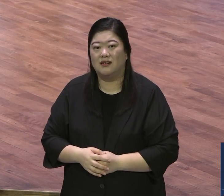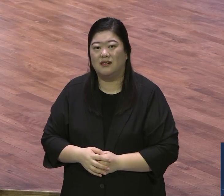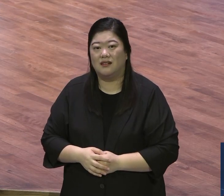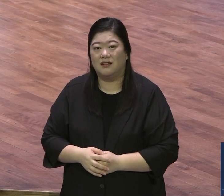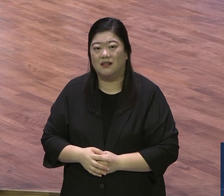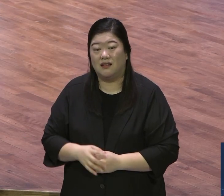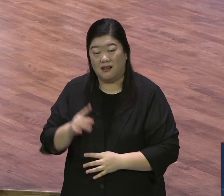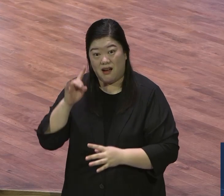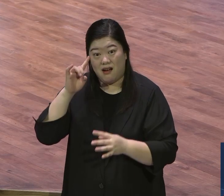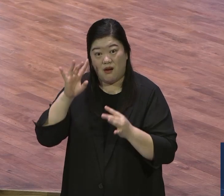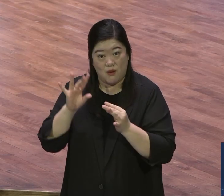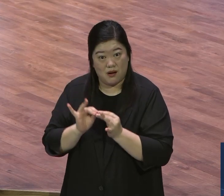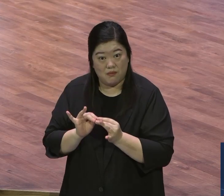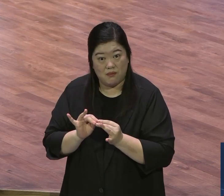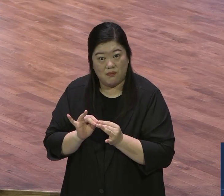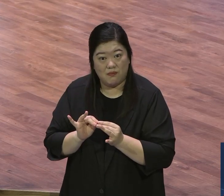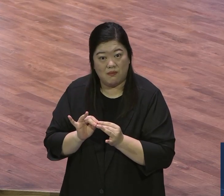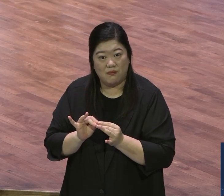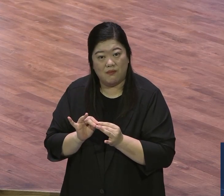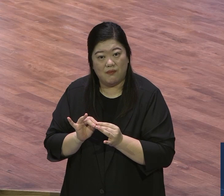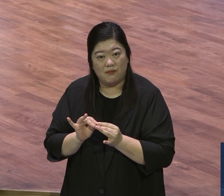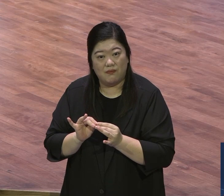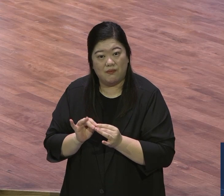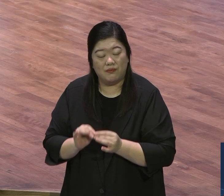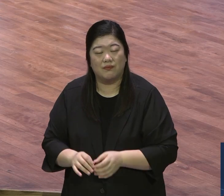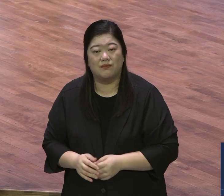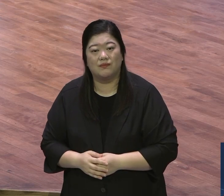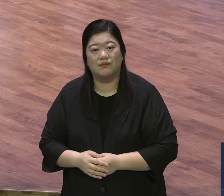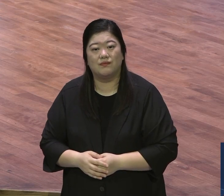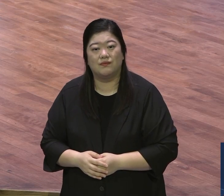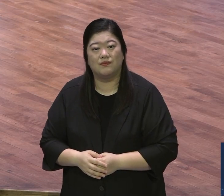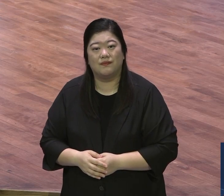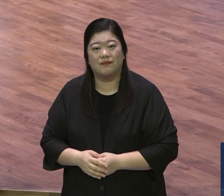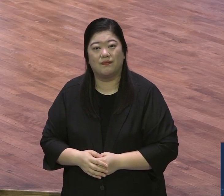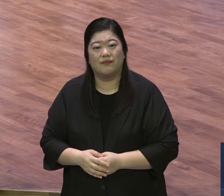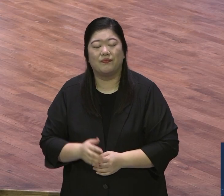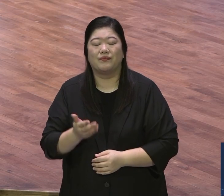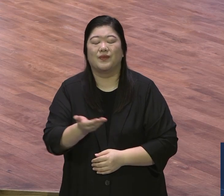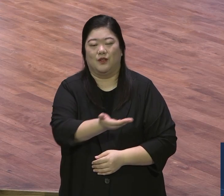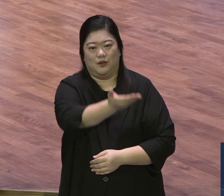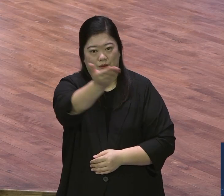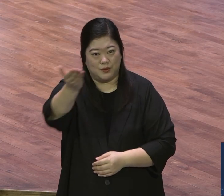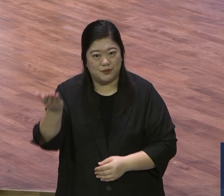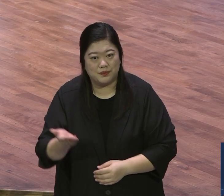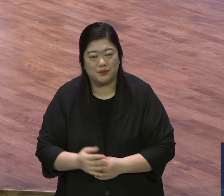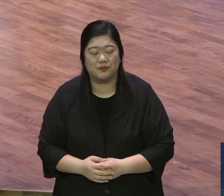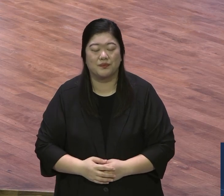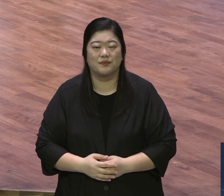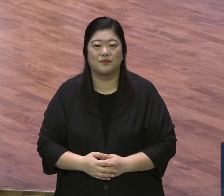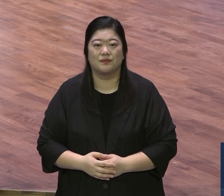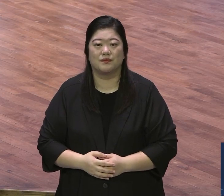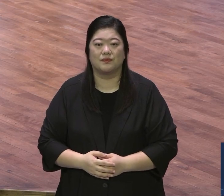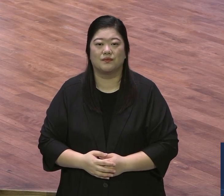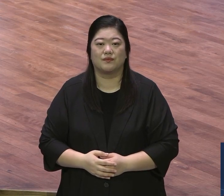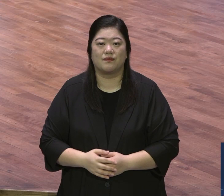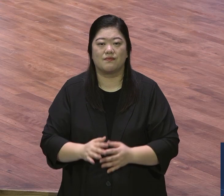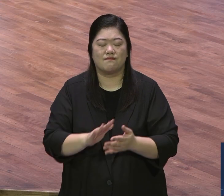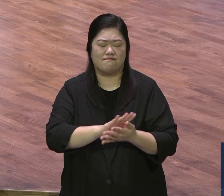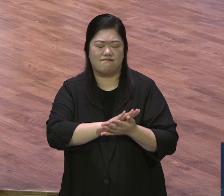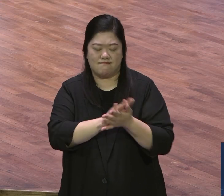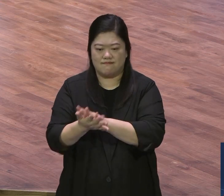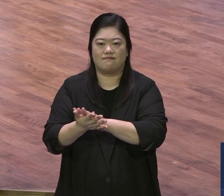정말로 정말로 복음 가진 우리 영괴만이라도 영괴성도 여러분만이라도 변화되어야 돼요